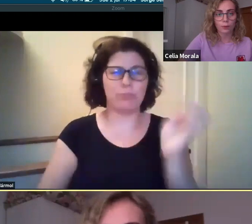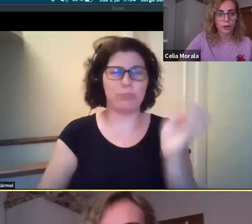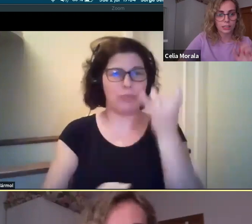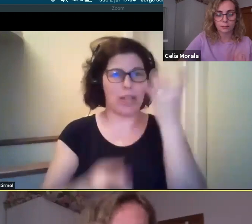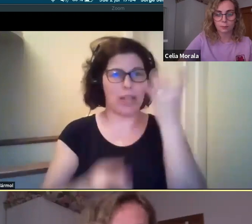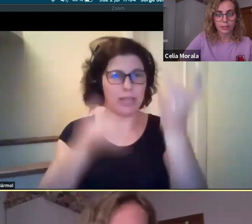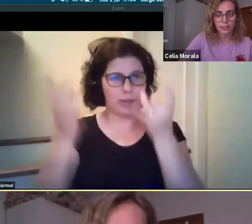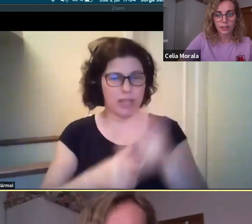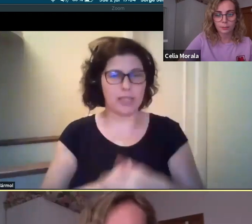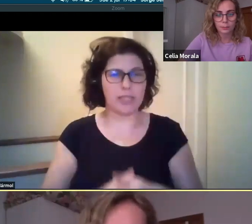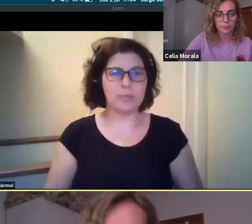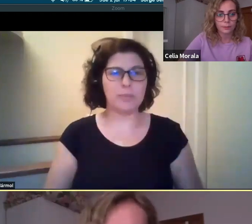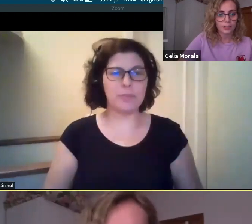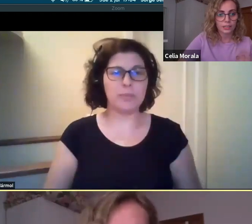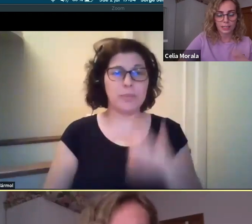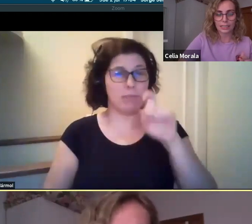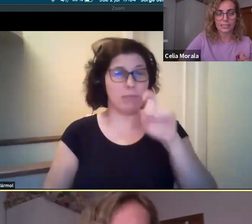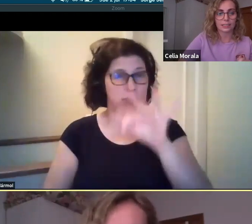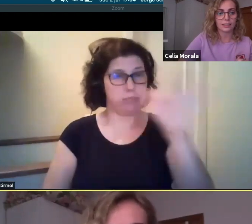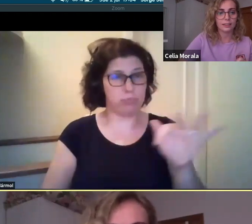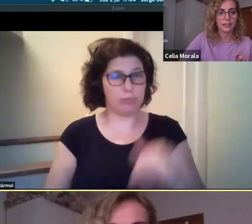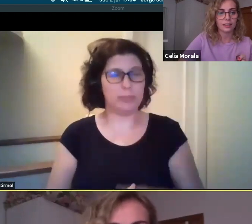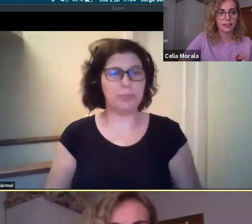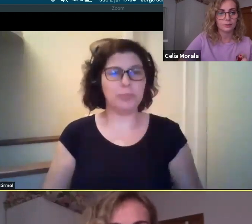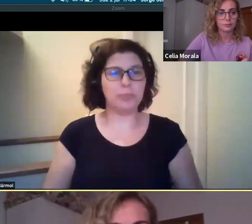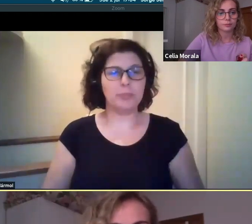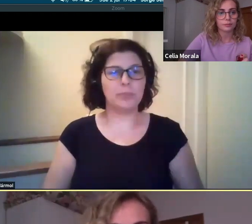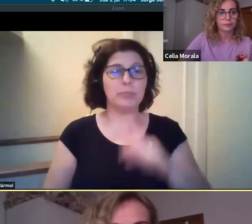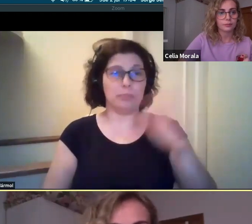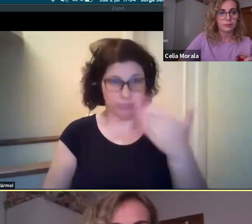Si puedes pasar. Y la siguiente.